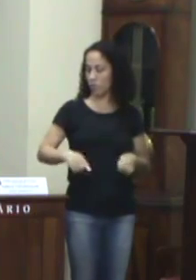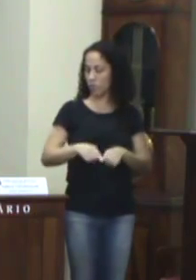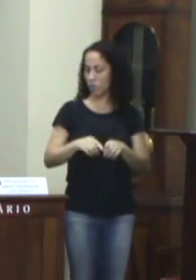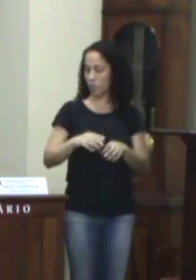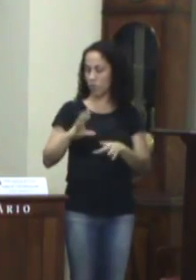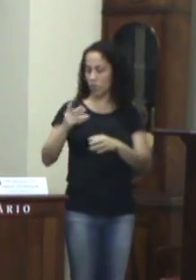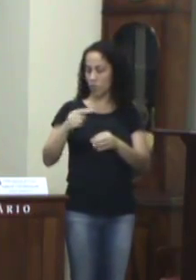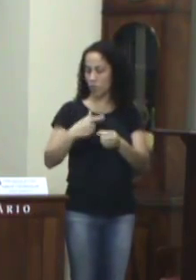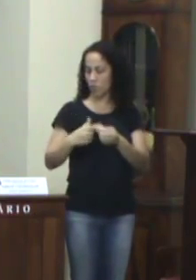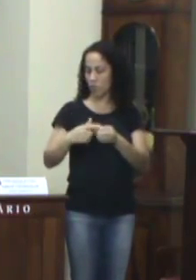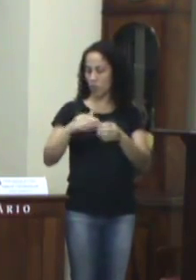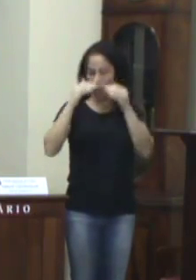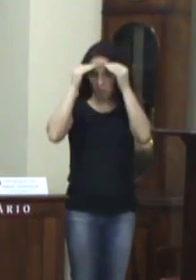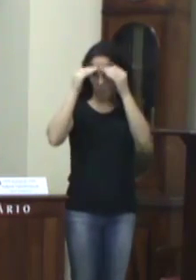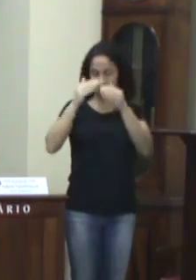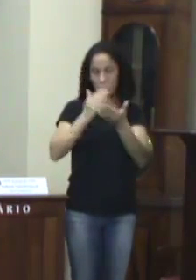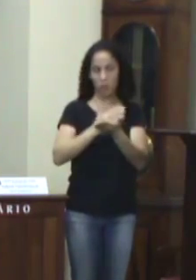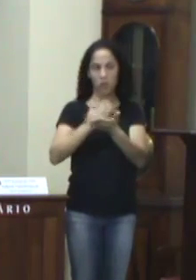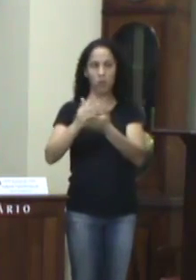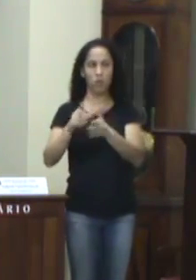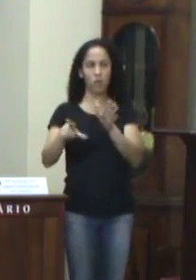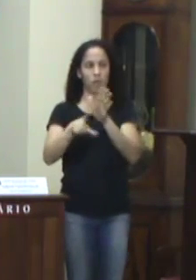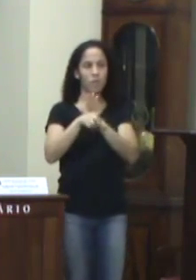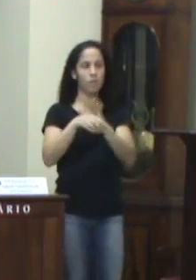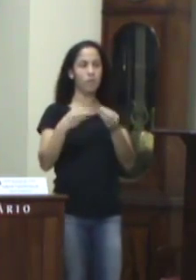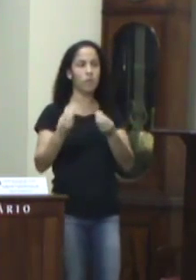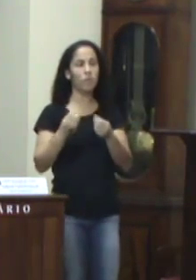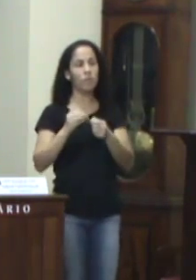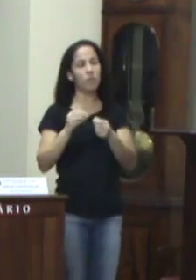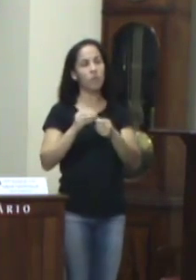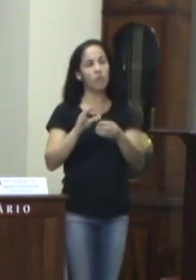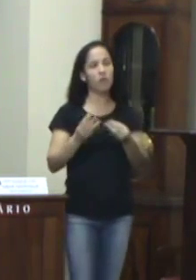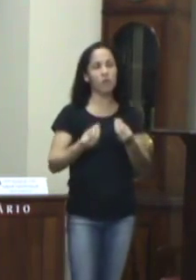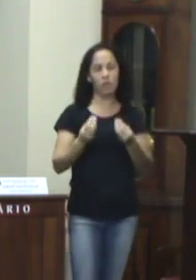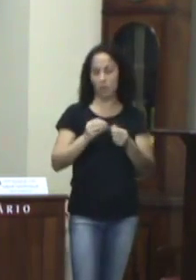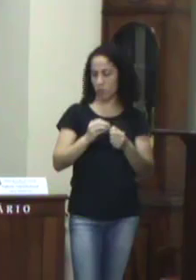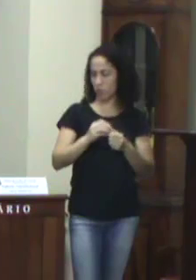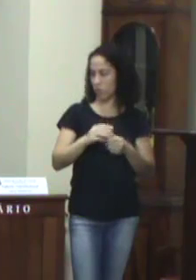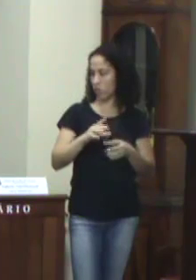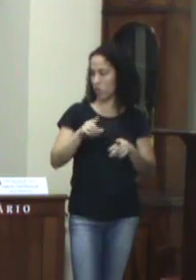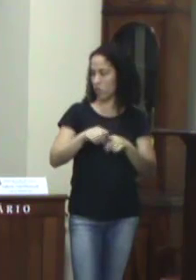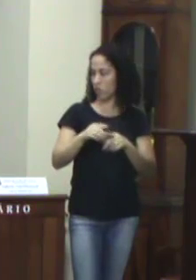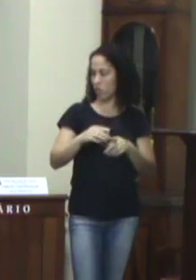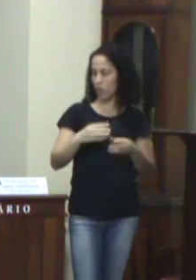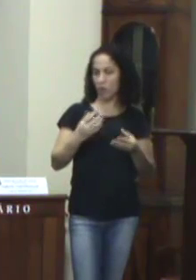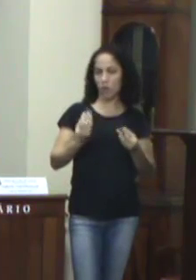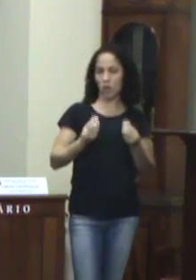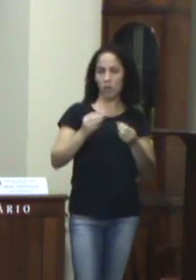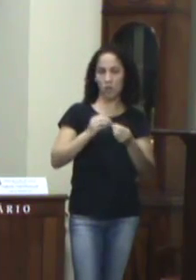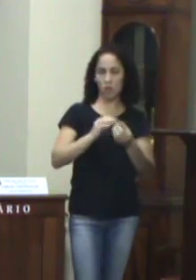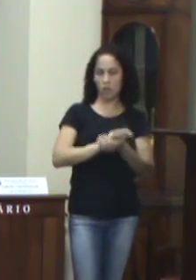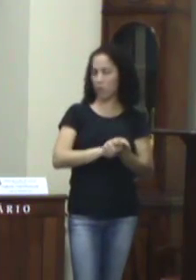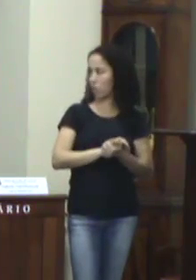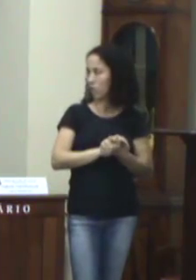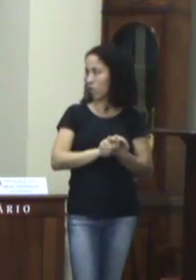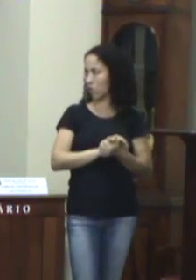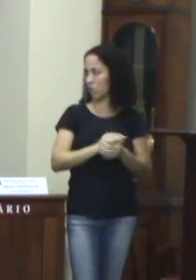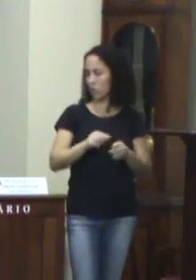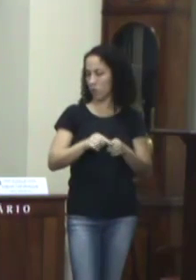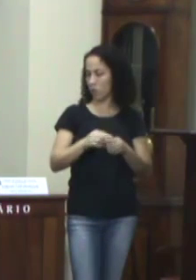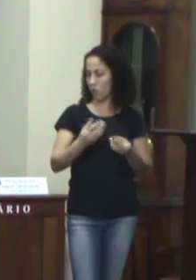municípios, obedecerá aos princípios da legalidade, mensualidade, moralidade, publicidade e eficiência. E também é o